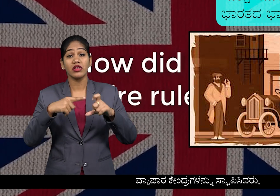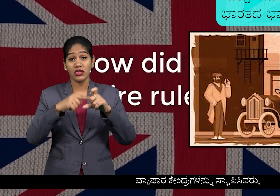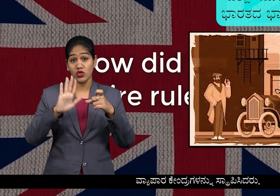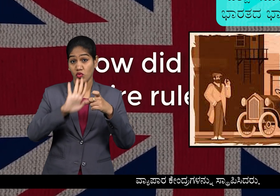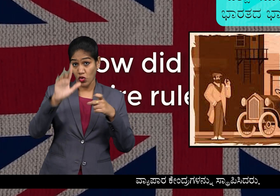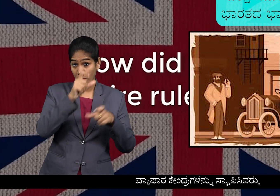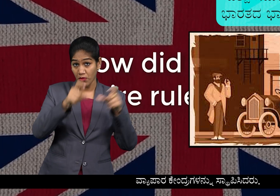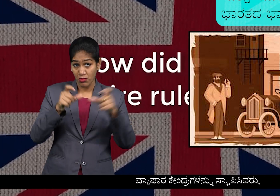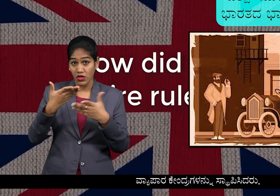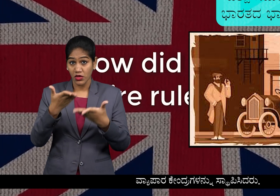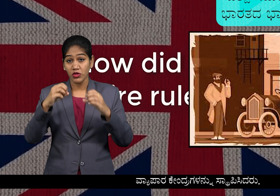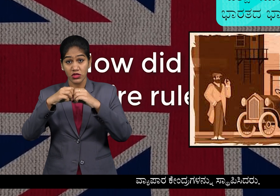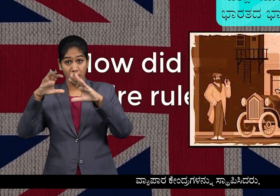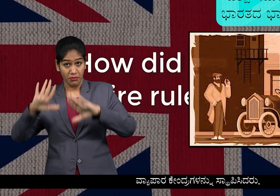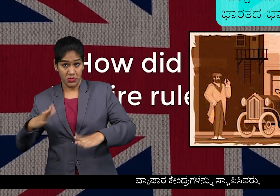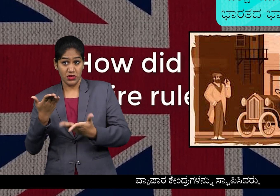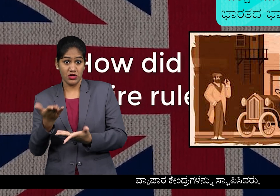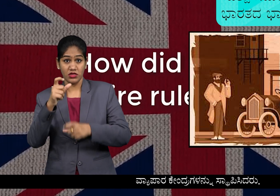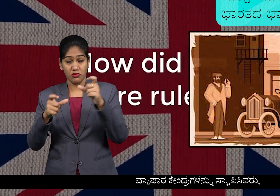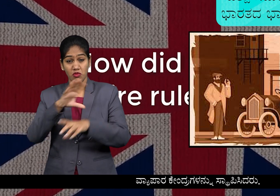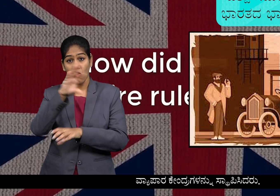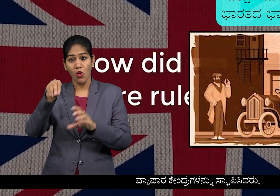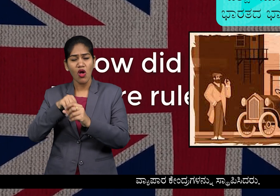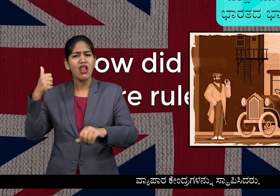ಕೇಂದ್ರಗಳನ್ನು ಸ್ಥಾಪಿಸಿದರು.